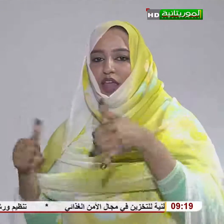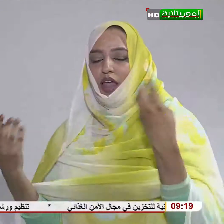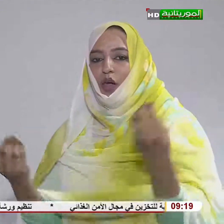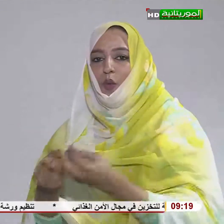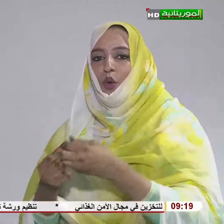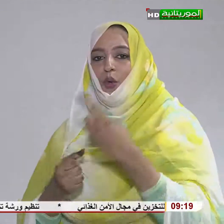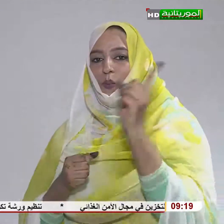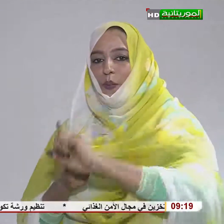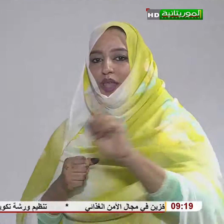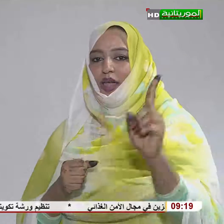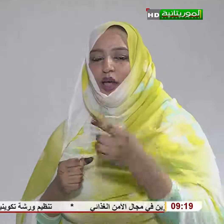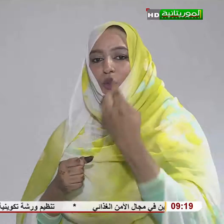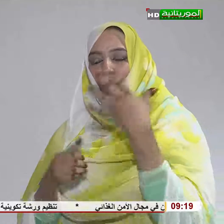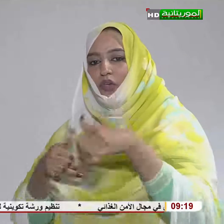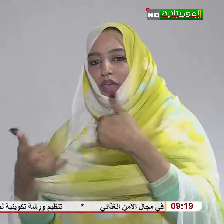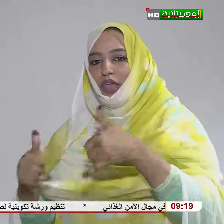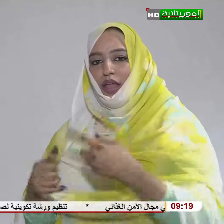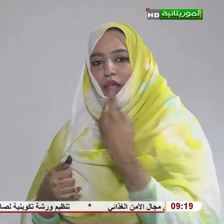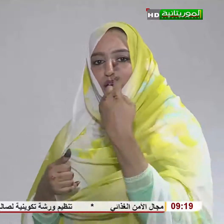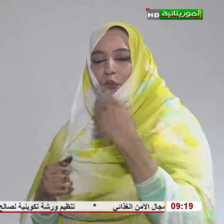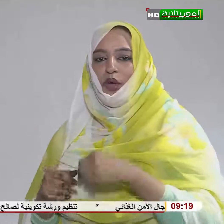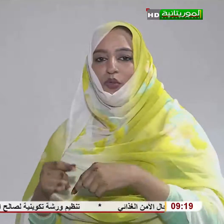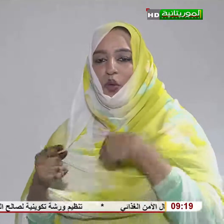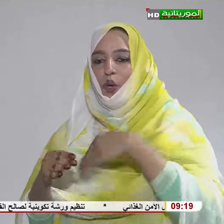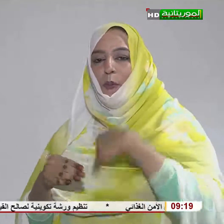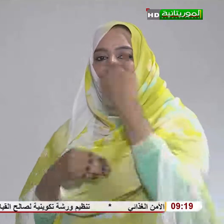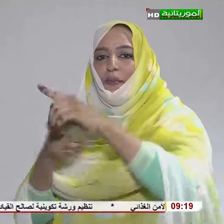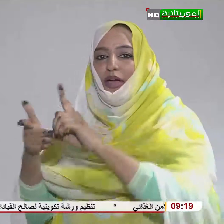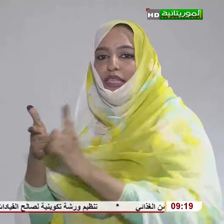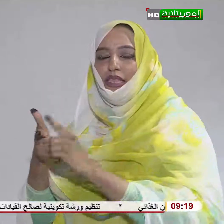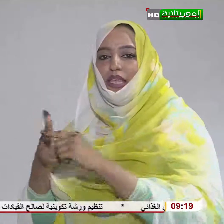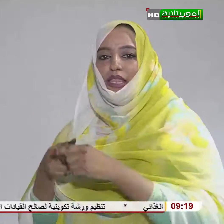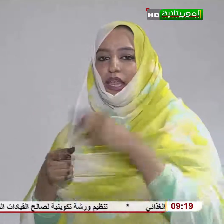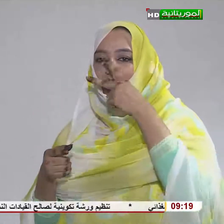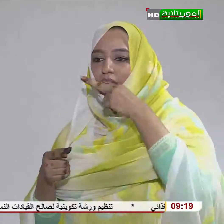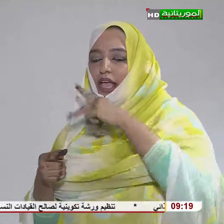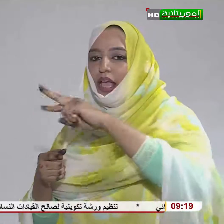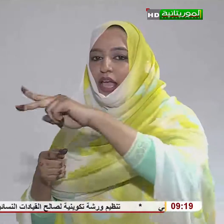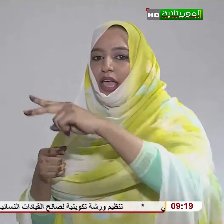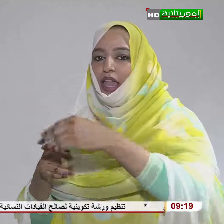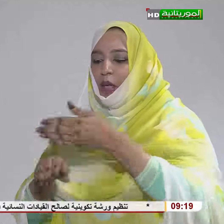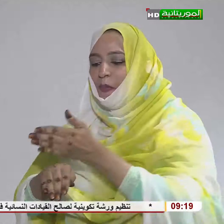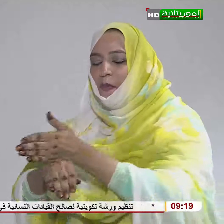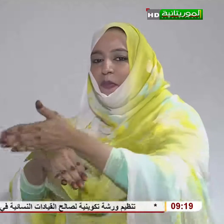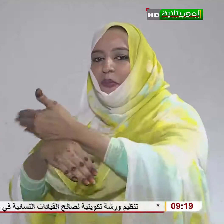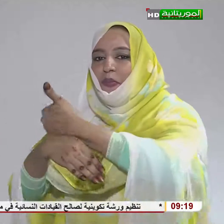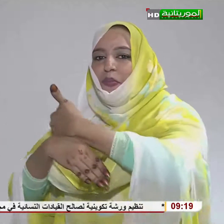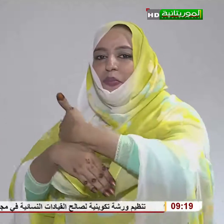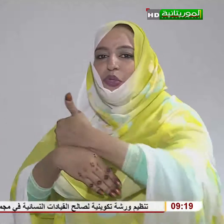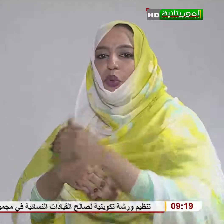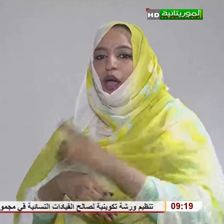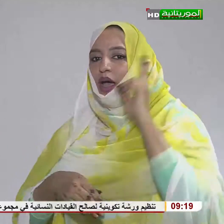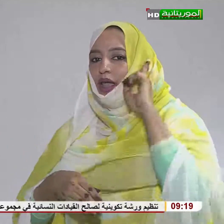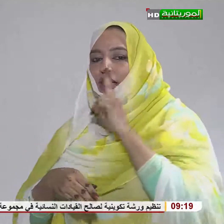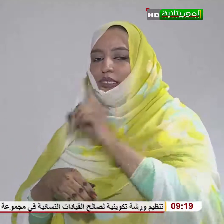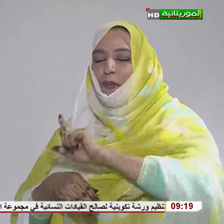مع بداية عمرهم، حيث ينتشر بينهم بكثرة ويظهر على الطفل العديد من الأعراض، ويكون هذا التوحد